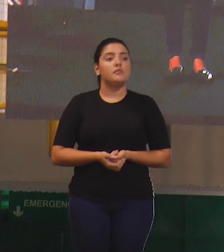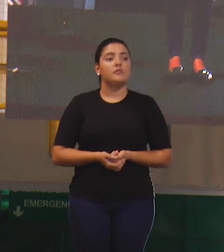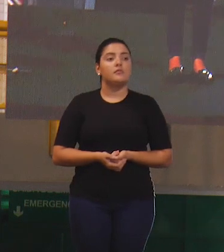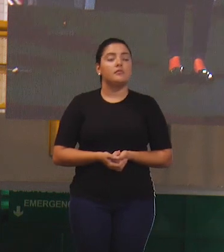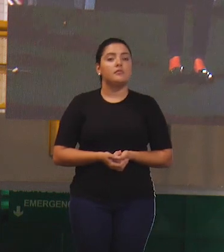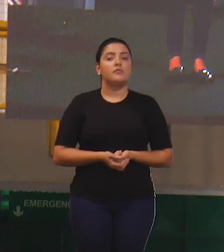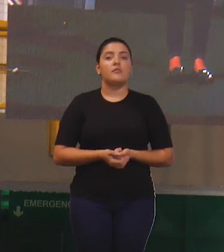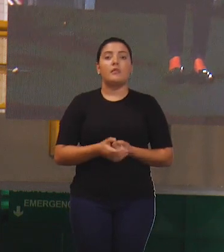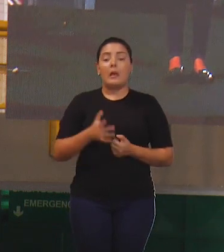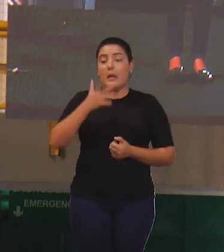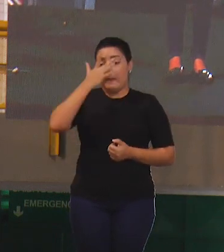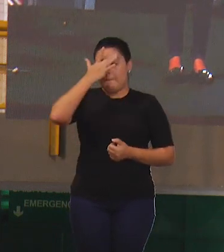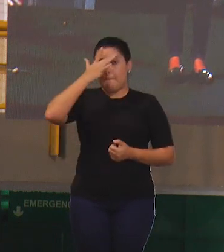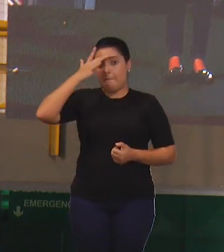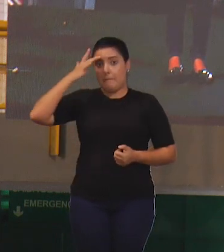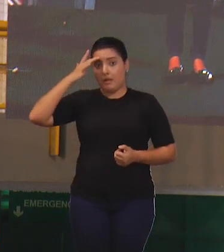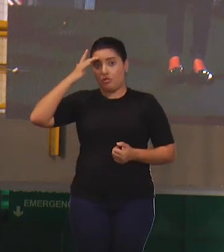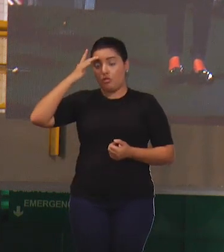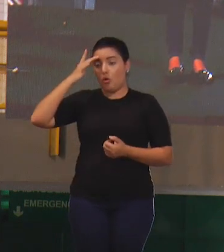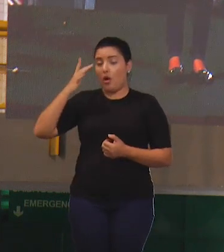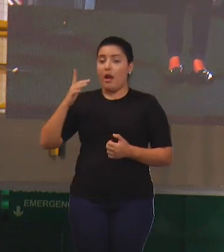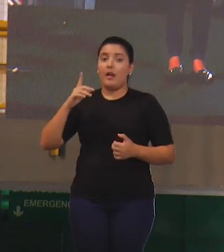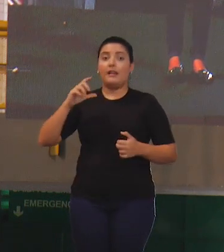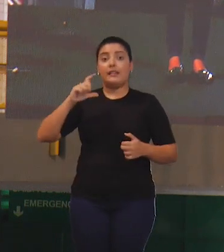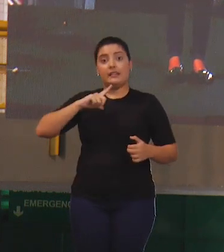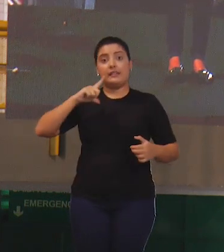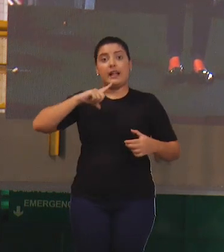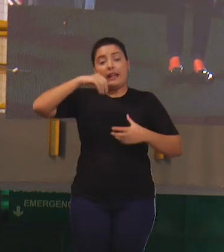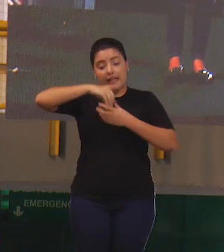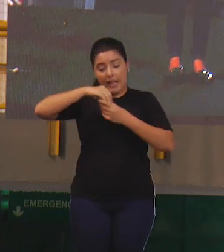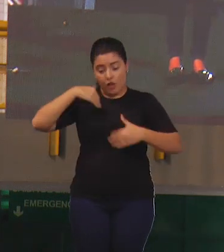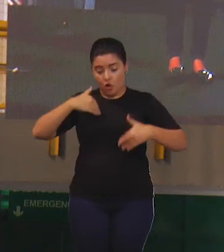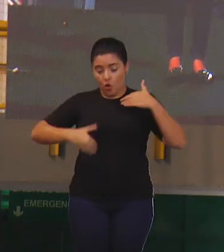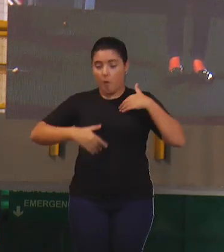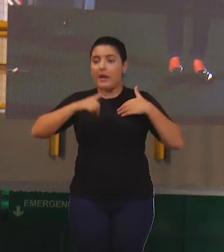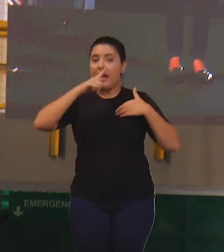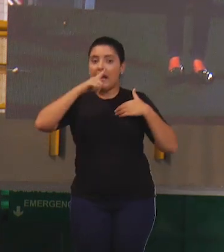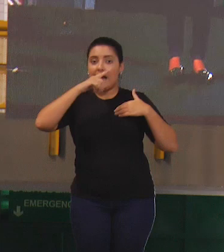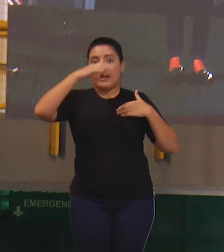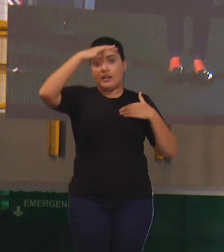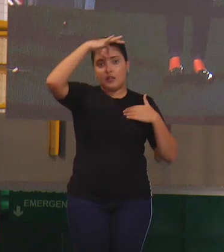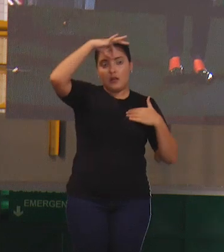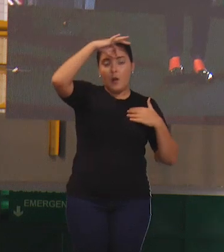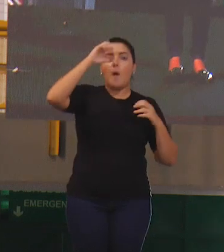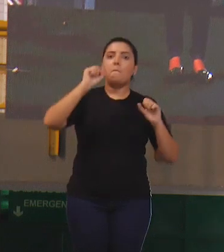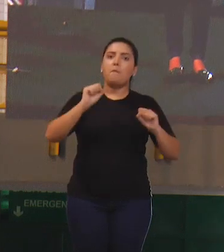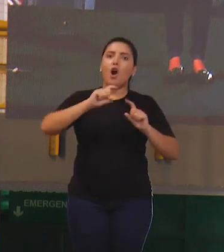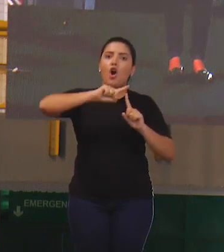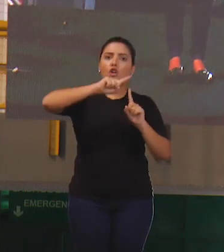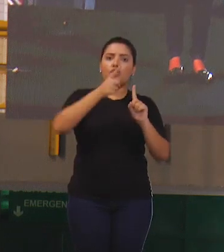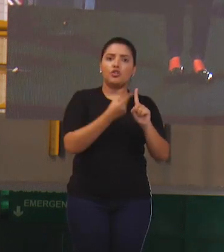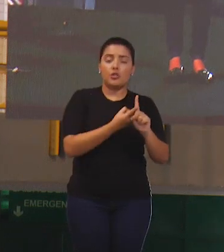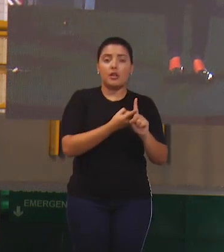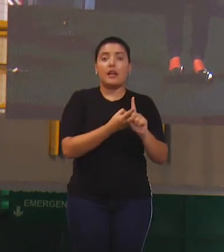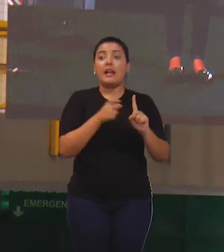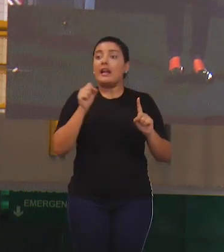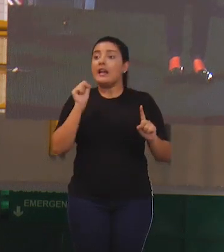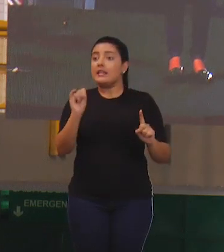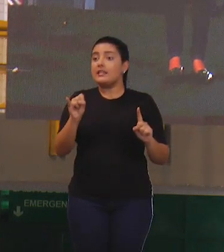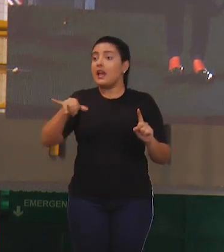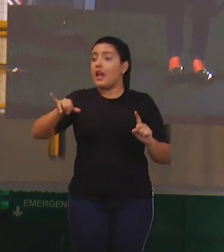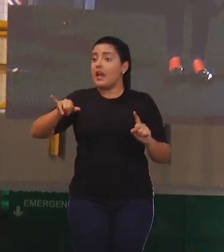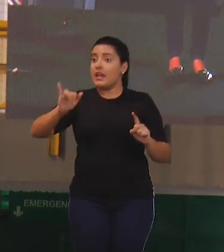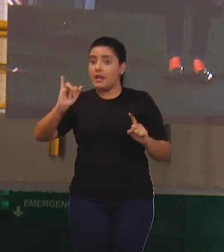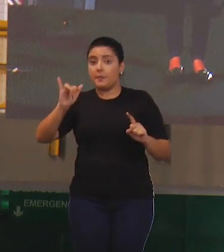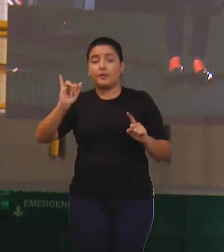Pessoal, o hermafrodita real pode ter uma gestação? Pode. Mas se for o gameta Y feminino com gameta Y masculino, vai